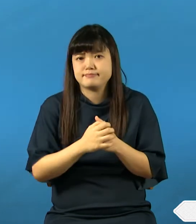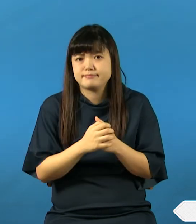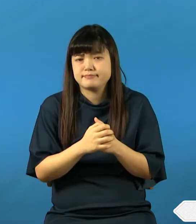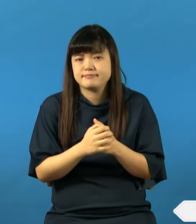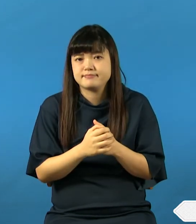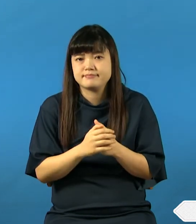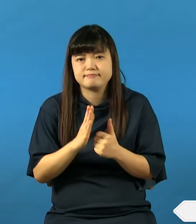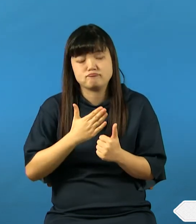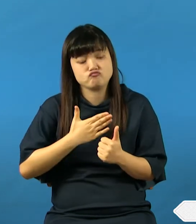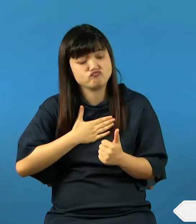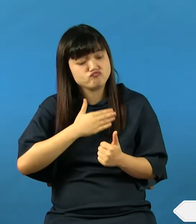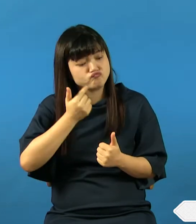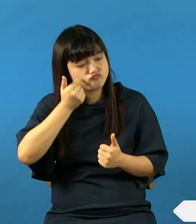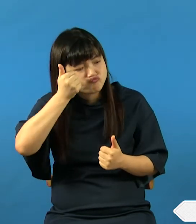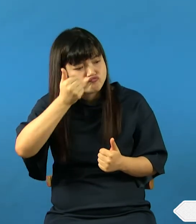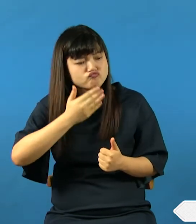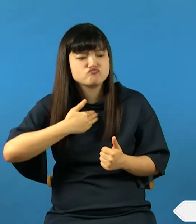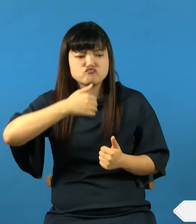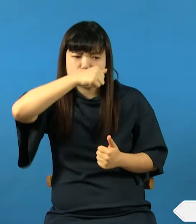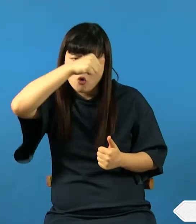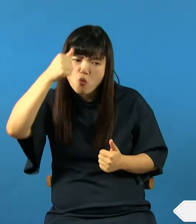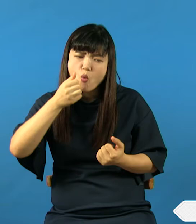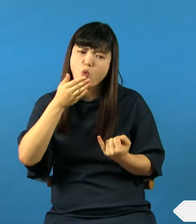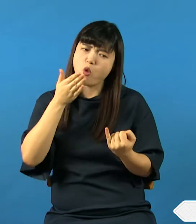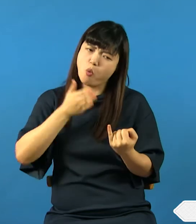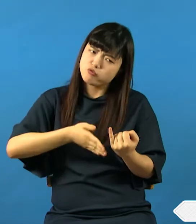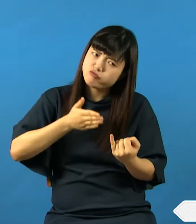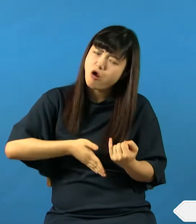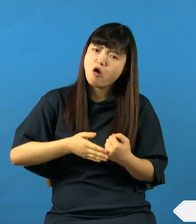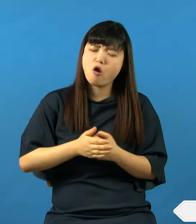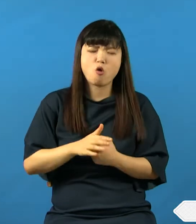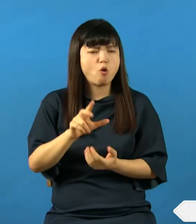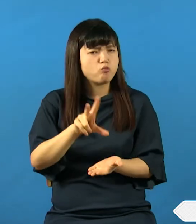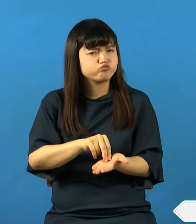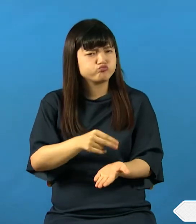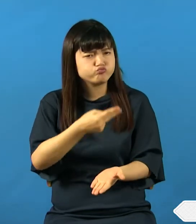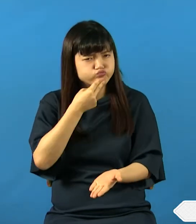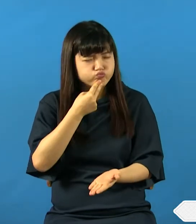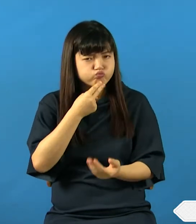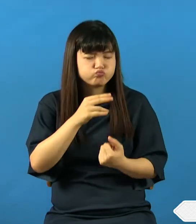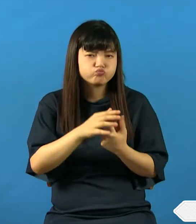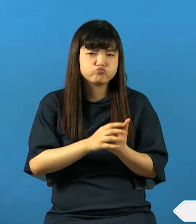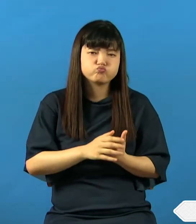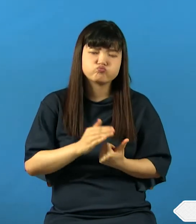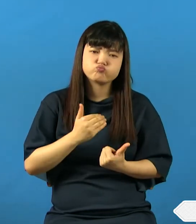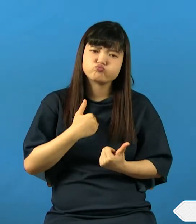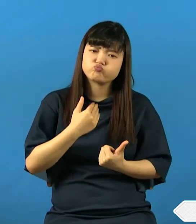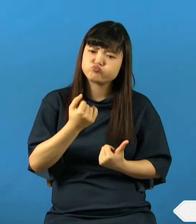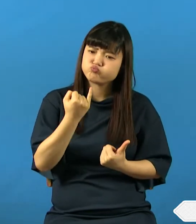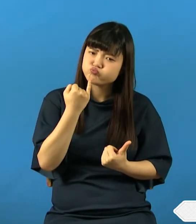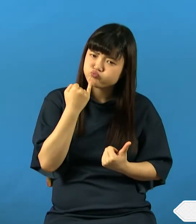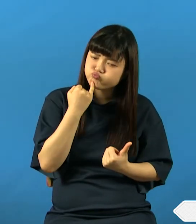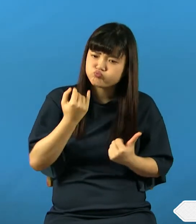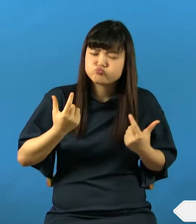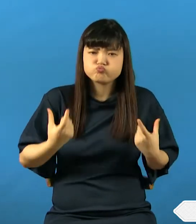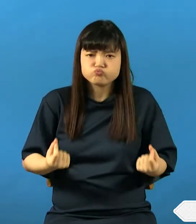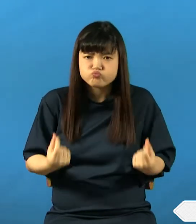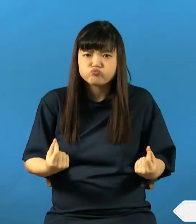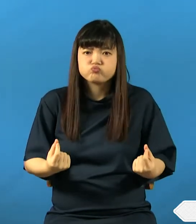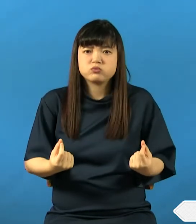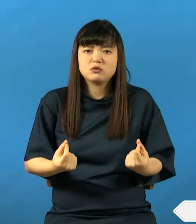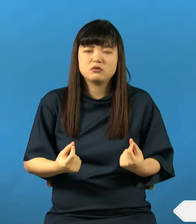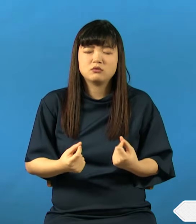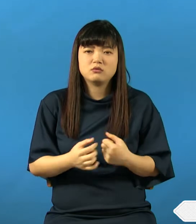기만입니다. 내가 목사인데, 내가 장로인데, 권사인데 무슨 문제가 있으랴 하면서 자기의